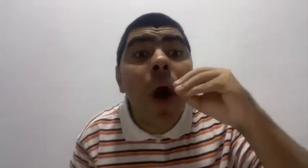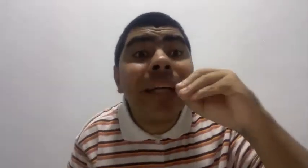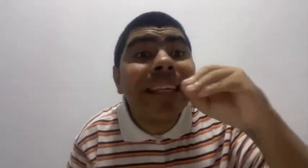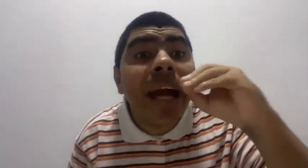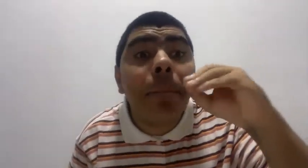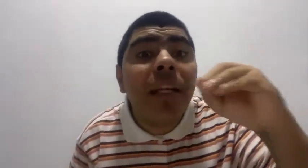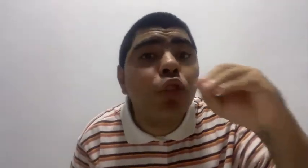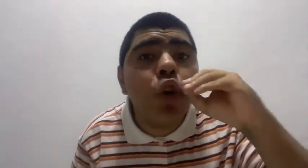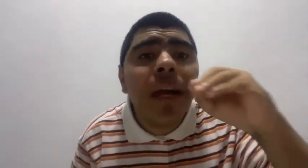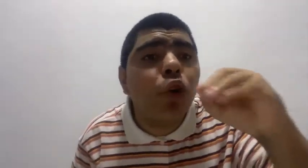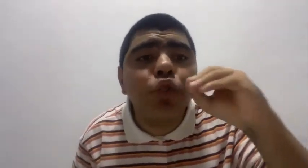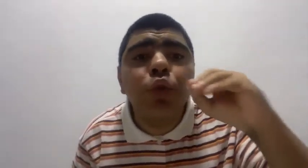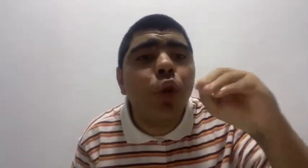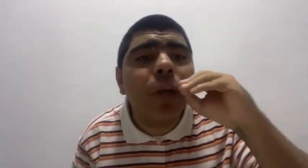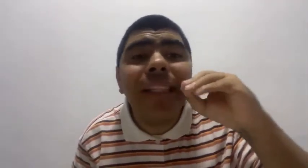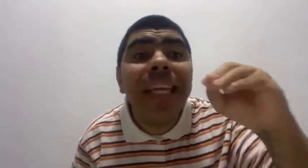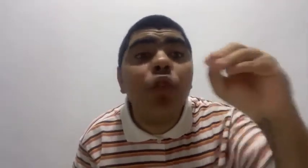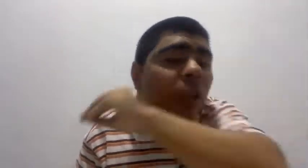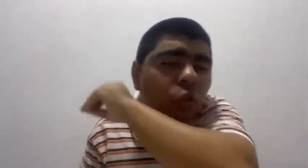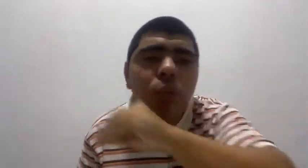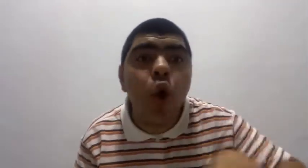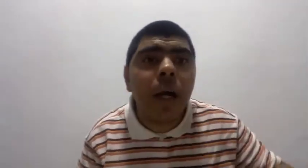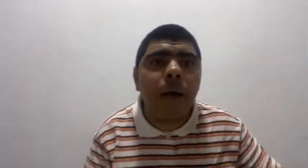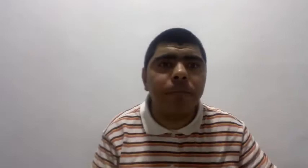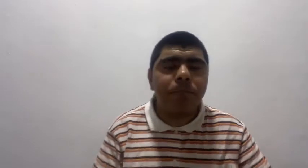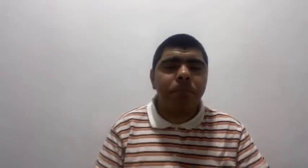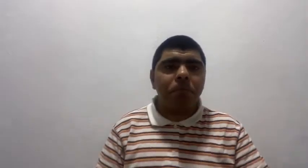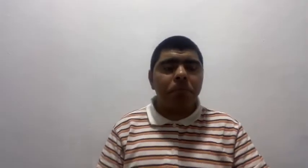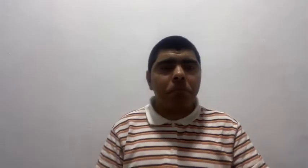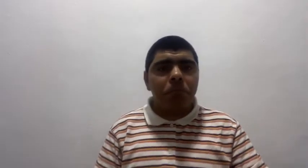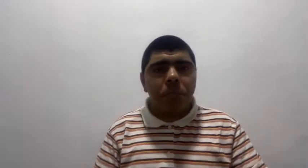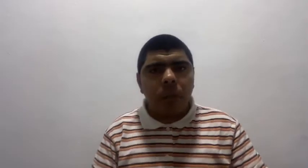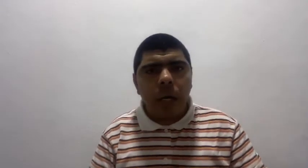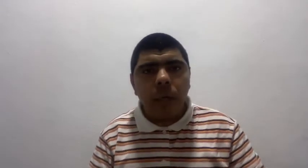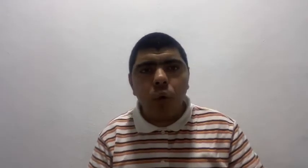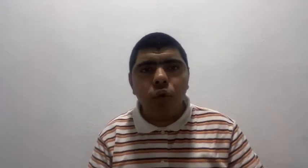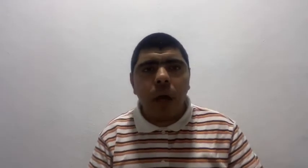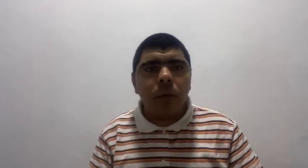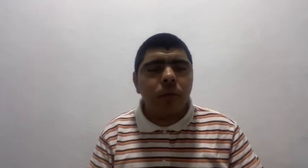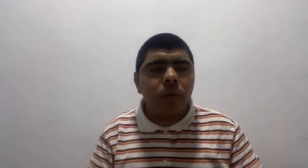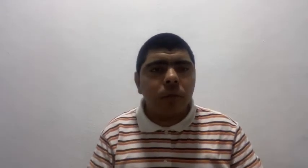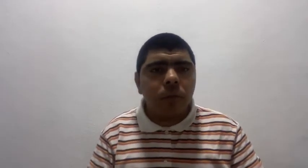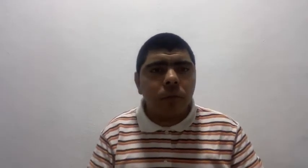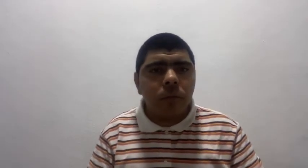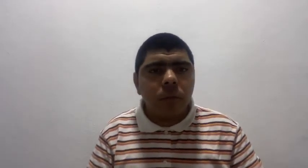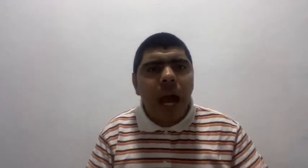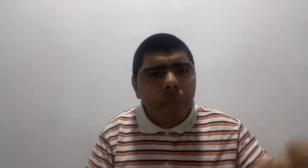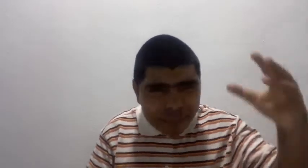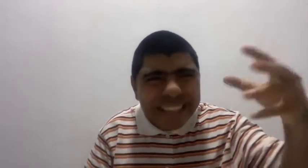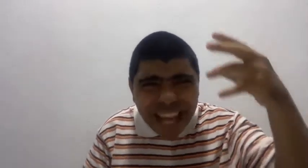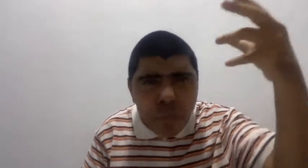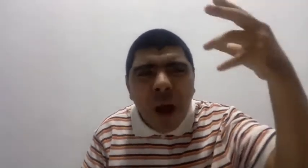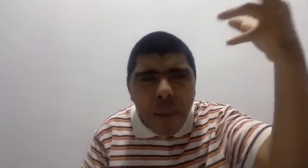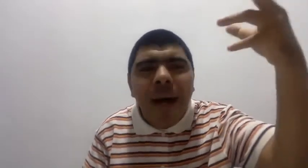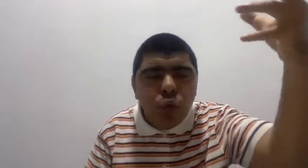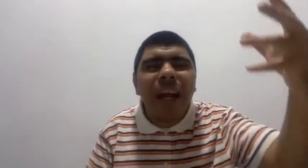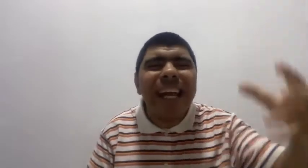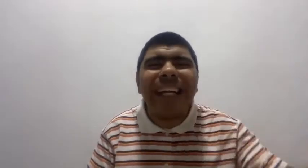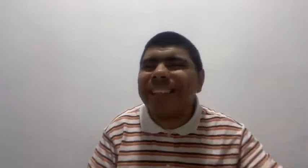No ate las personas con el dicho de su boca. Aleluya. Aprendamos a madurar y a crecer